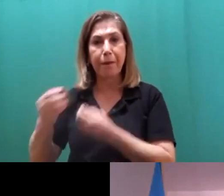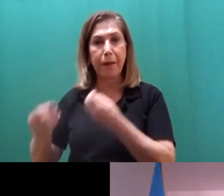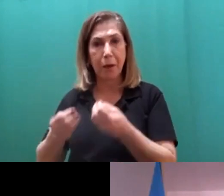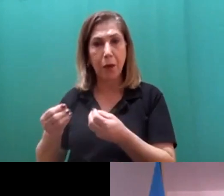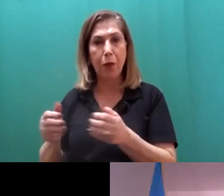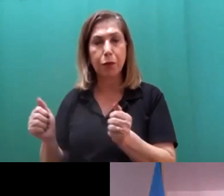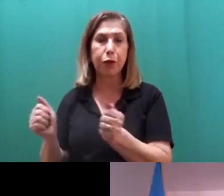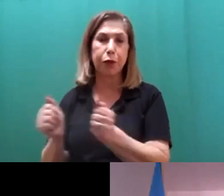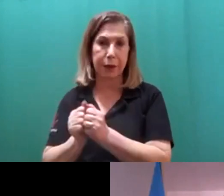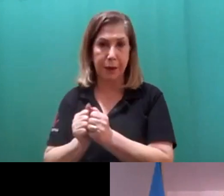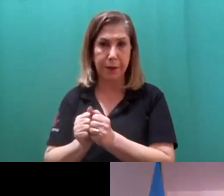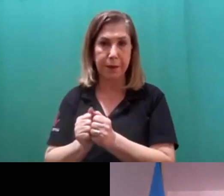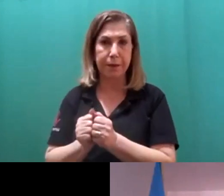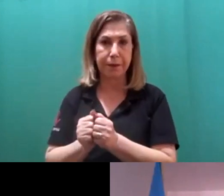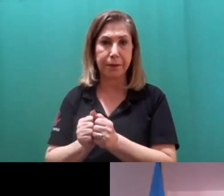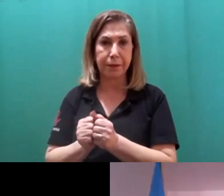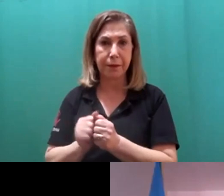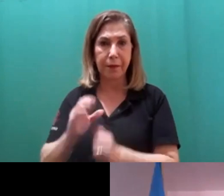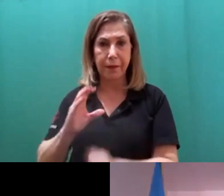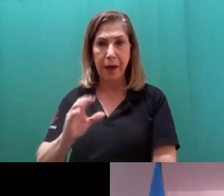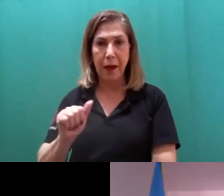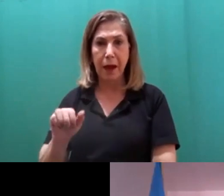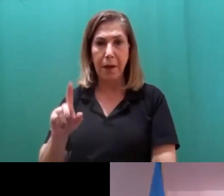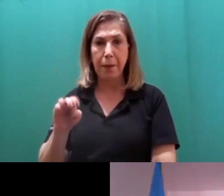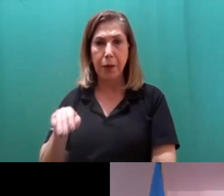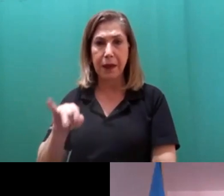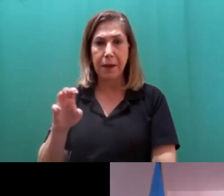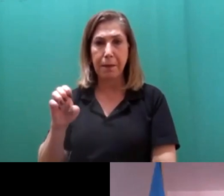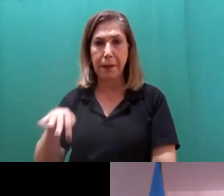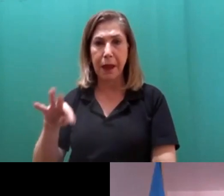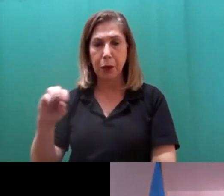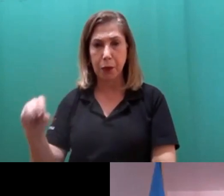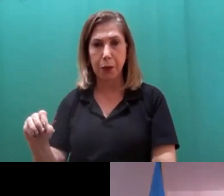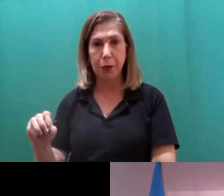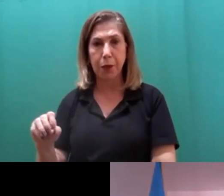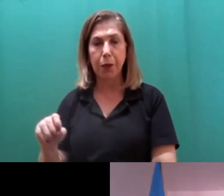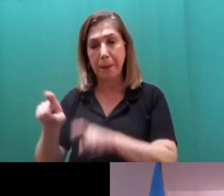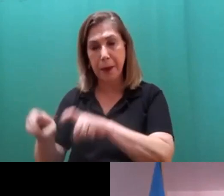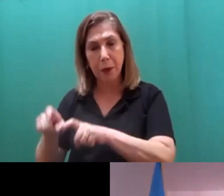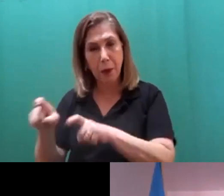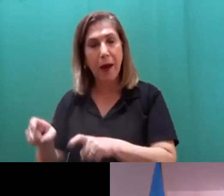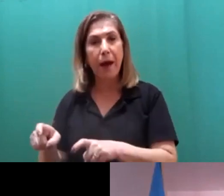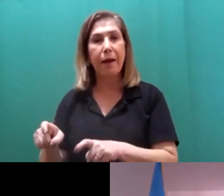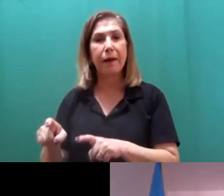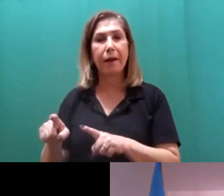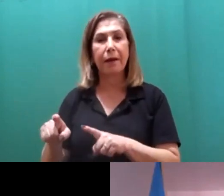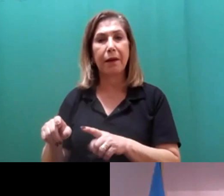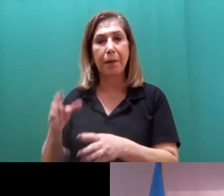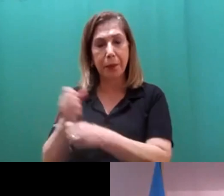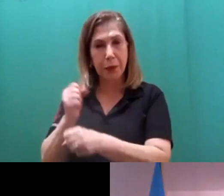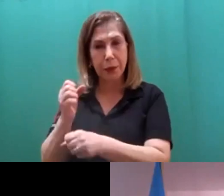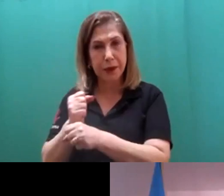sim? Sobretudo no caso da pecuária e da produção